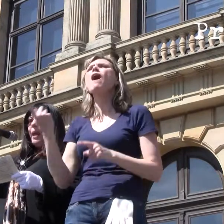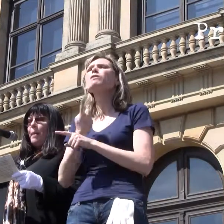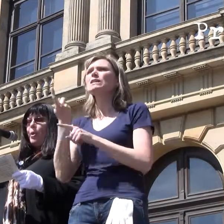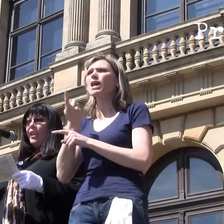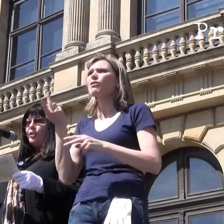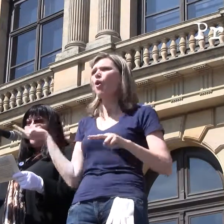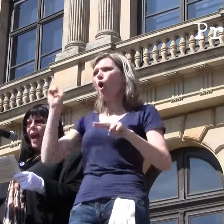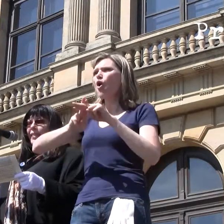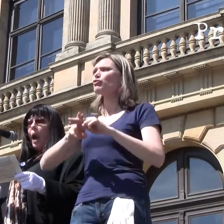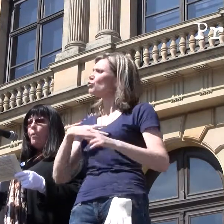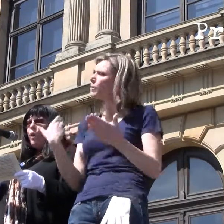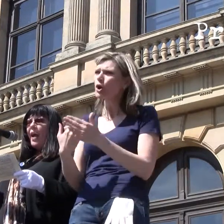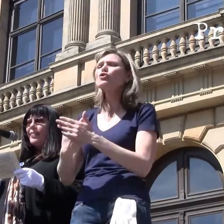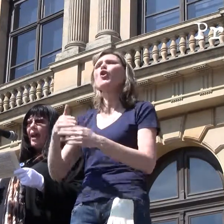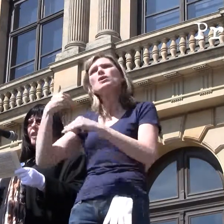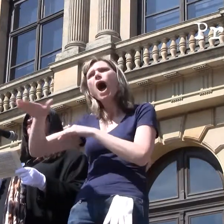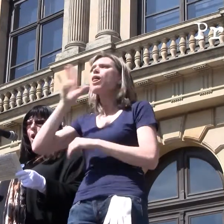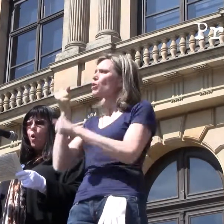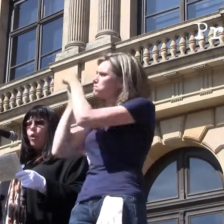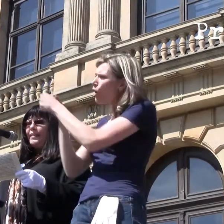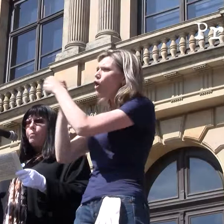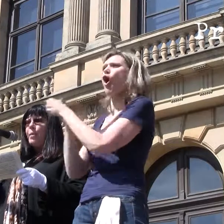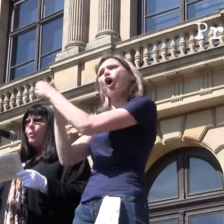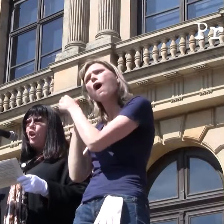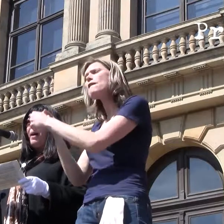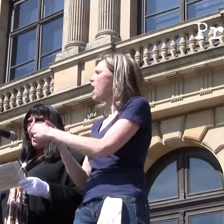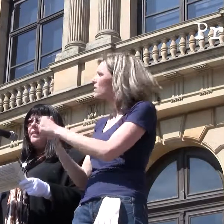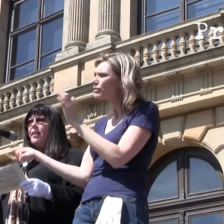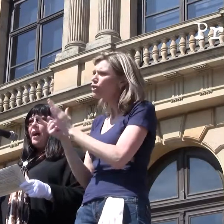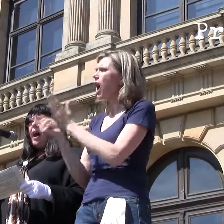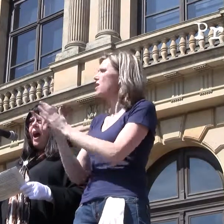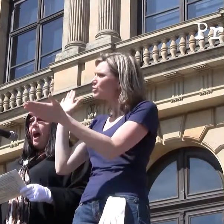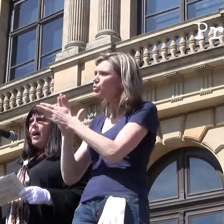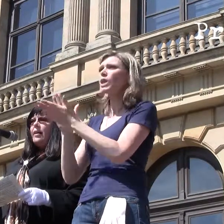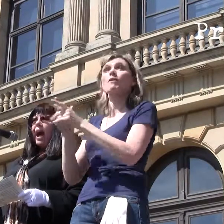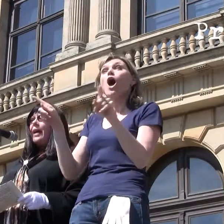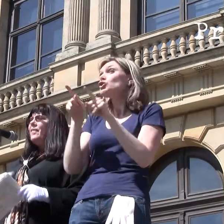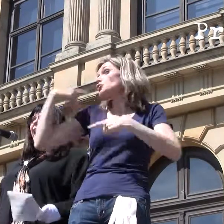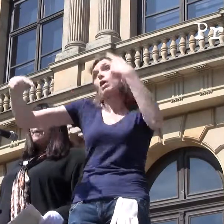Budeme protestovat a bojovat tak dlouho, jak bude potřeba.